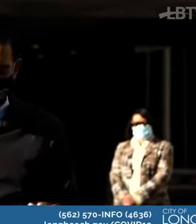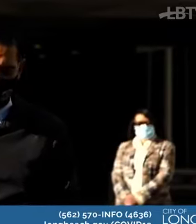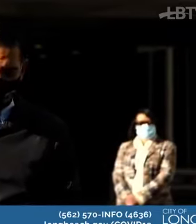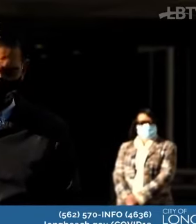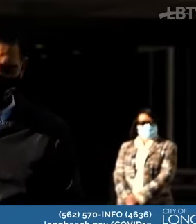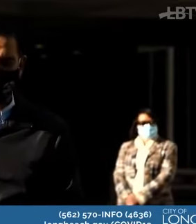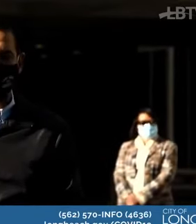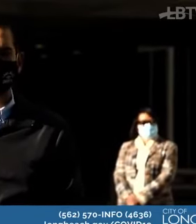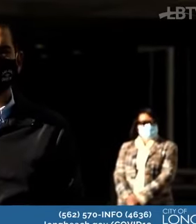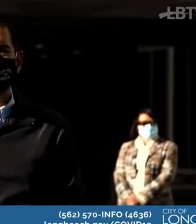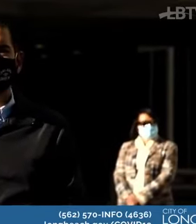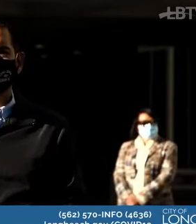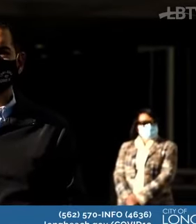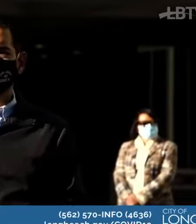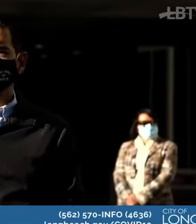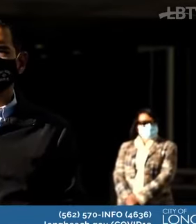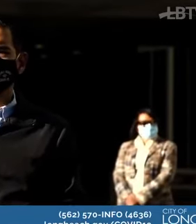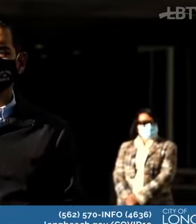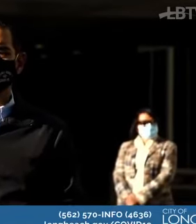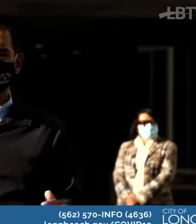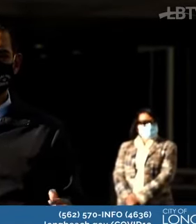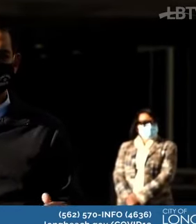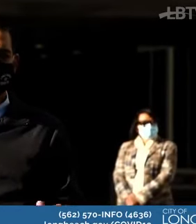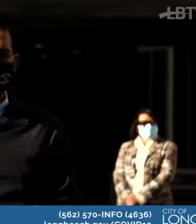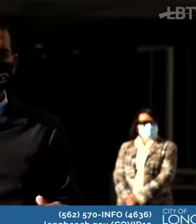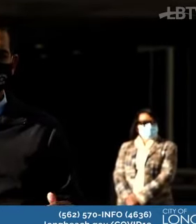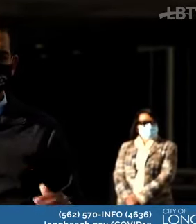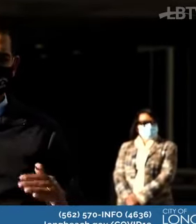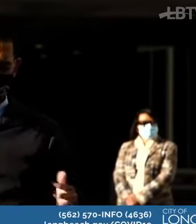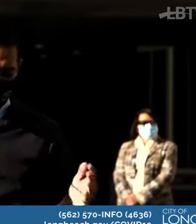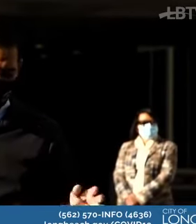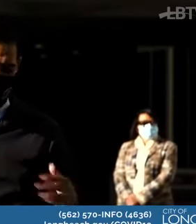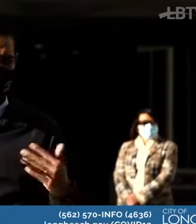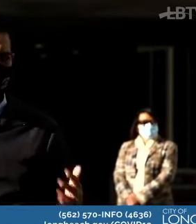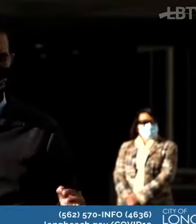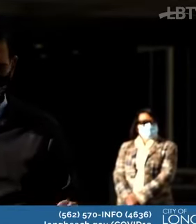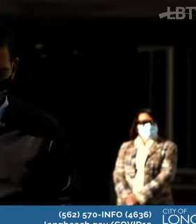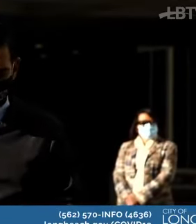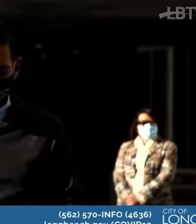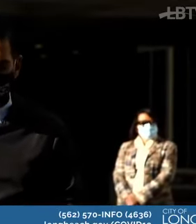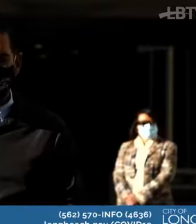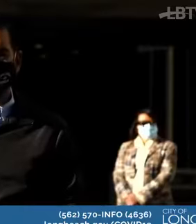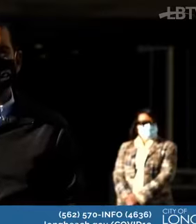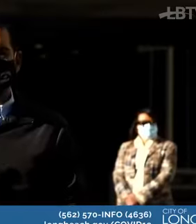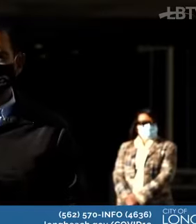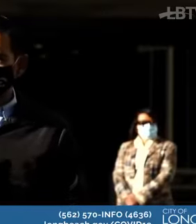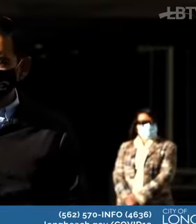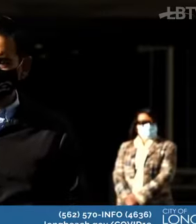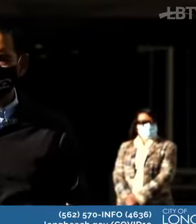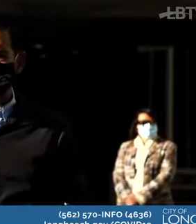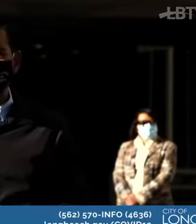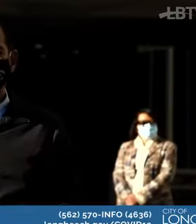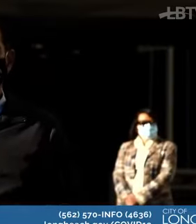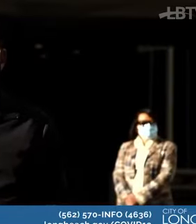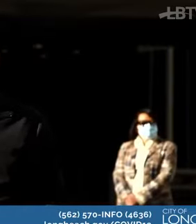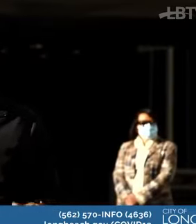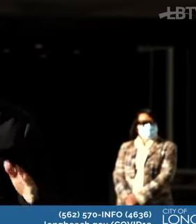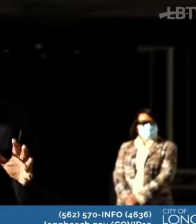perdido a alguien acá en esta ciudad. Y es algo bien difícil que está pasando todos los días. Por favor, póngase la